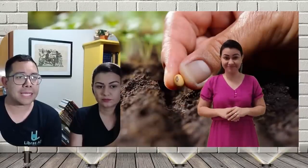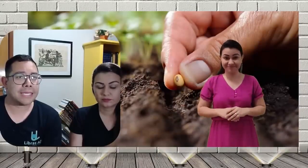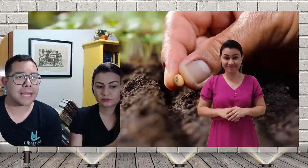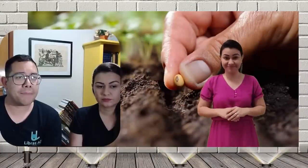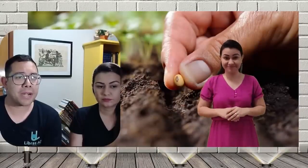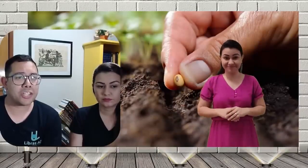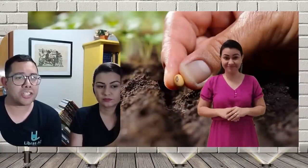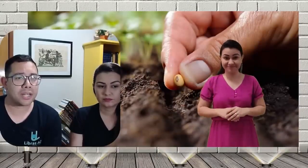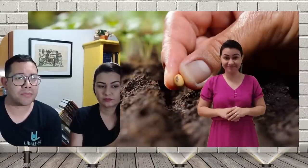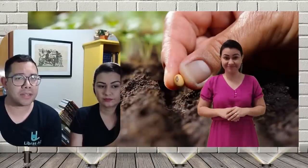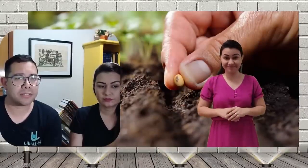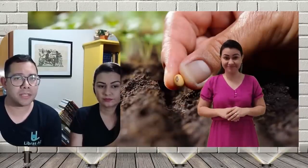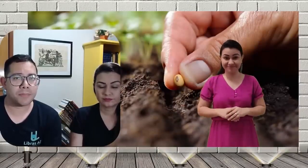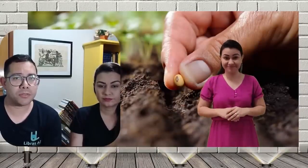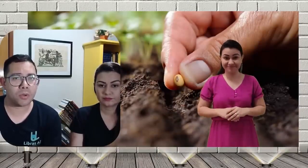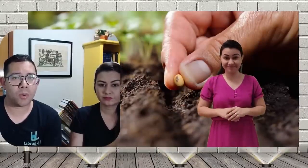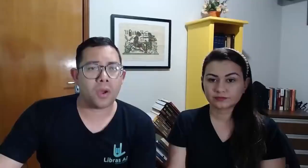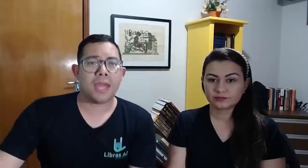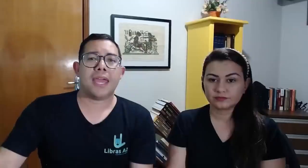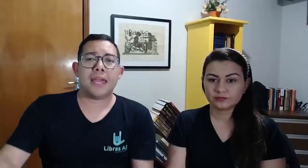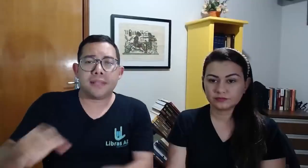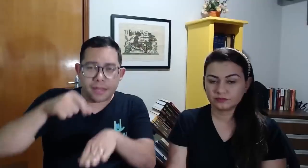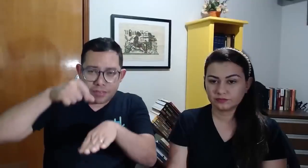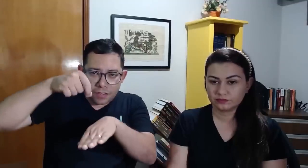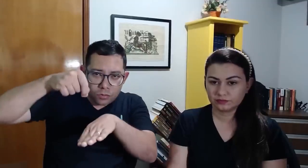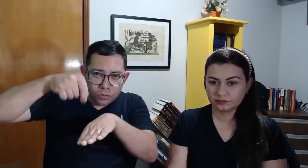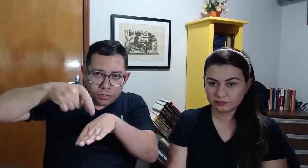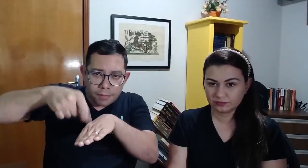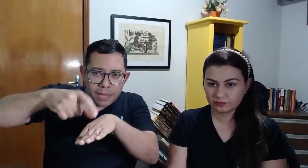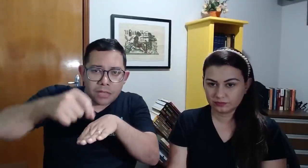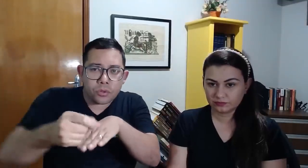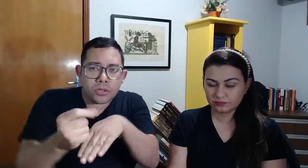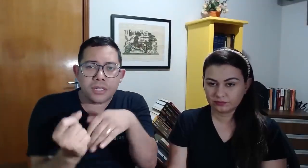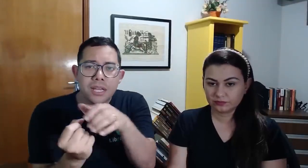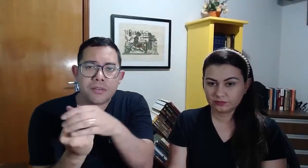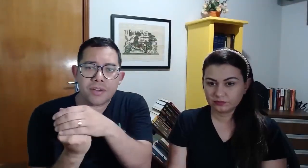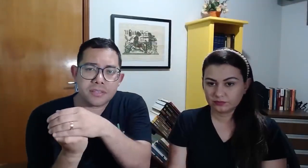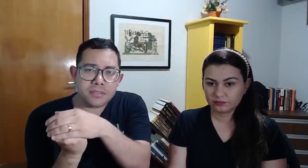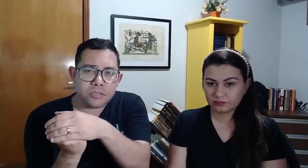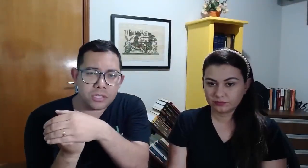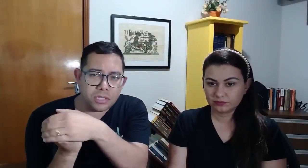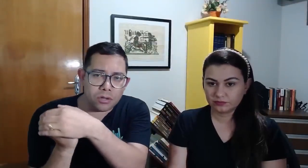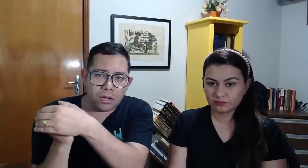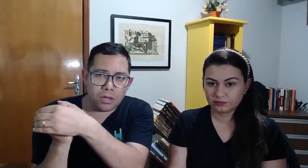Aqui a parte que ela faz aqui, pessoal, ó, é a ideia do semeador e ela faz isso aqui, ó.